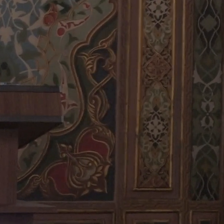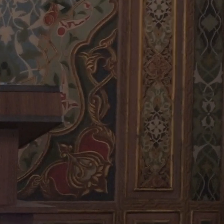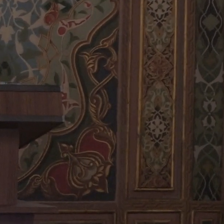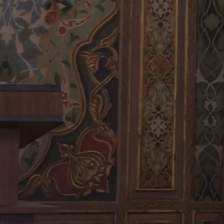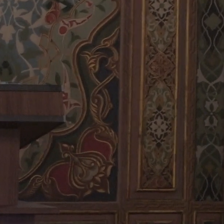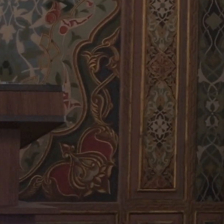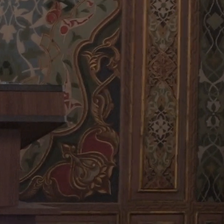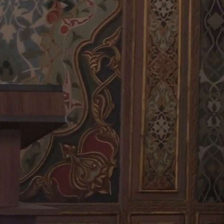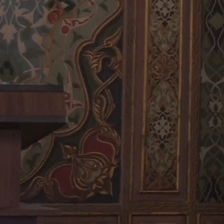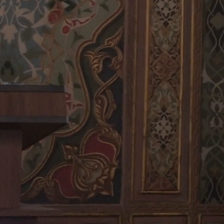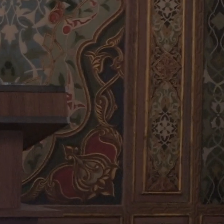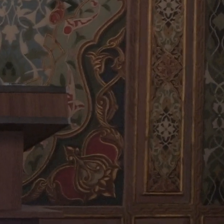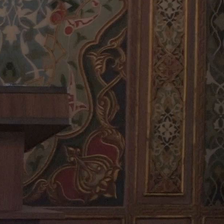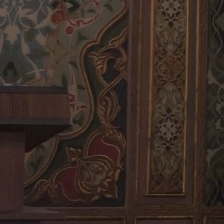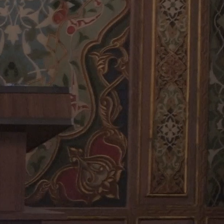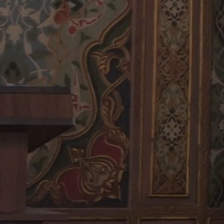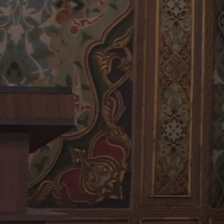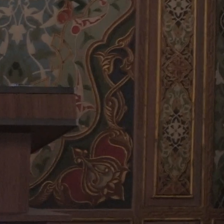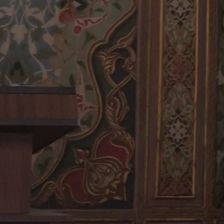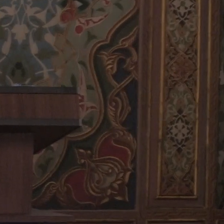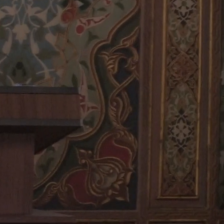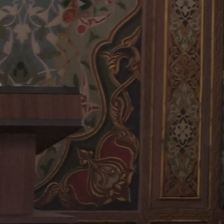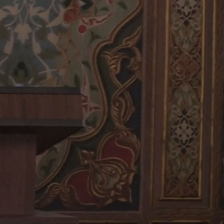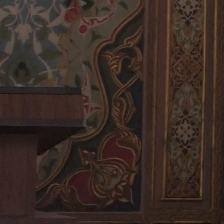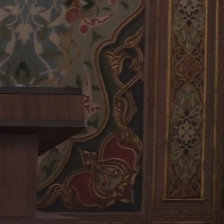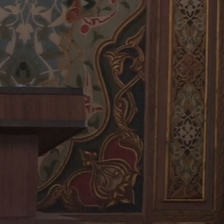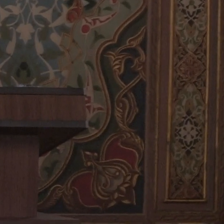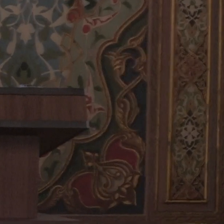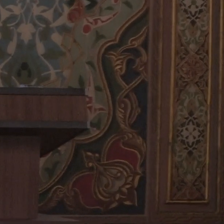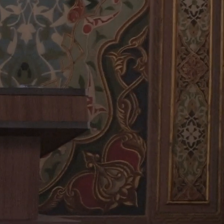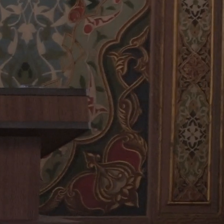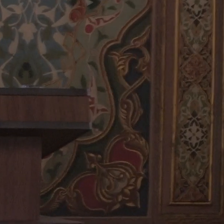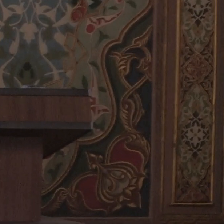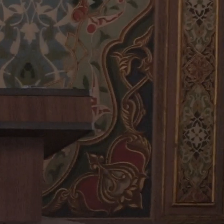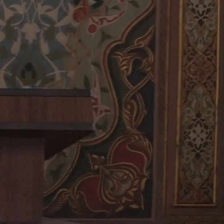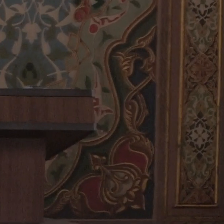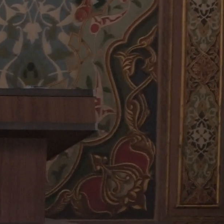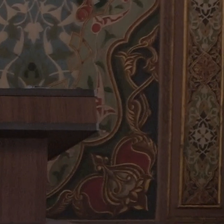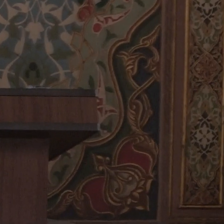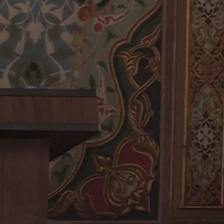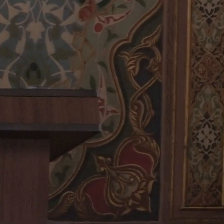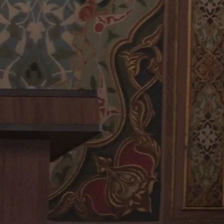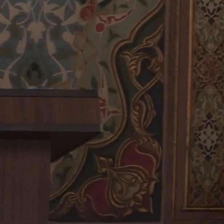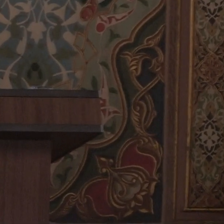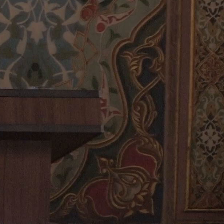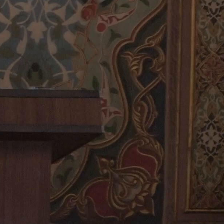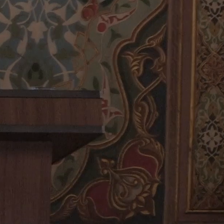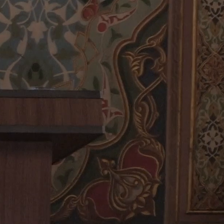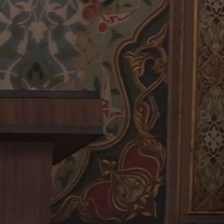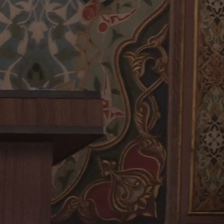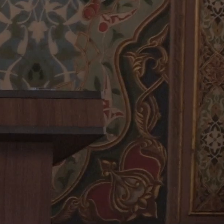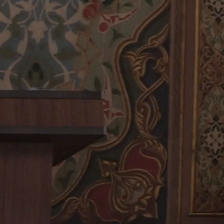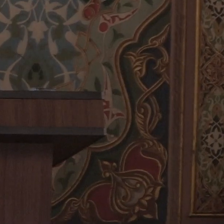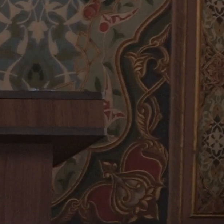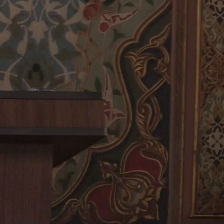sıra sandalye bulunmakta. Oldukça kalabalık, güzel bir salon. Ben de 1.70 boylarında esmer, siyah